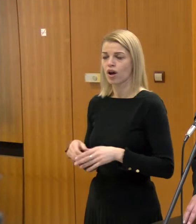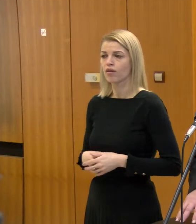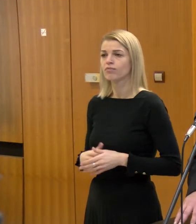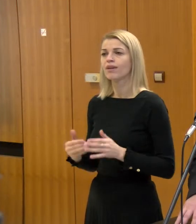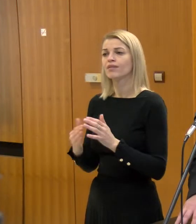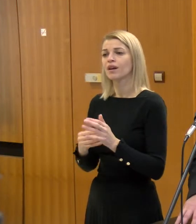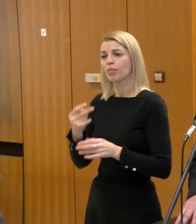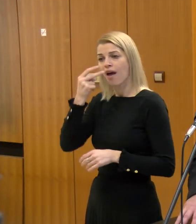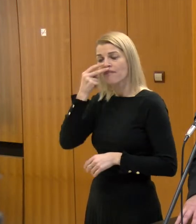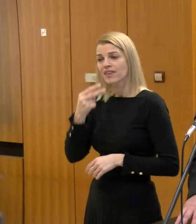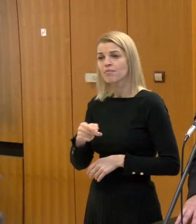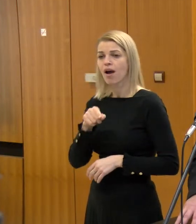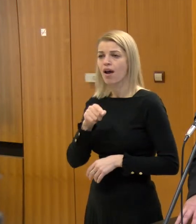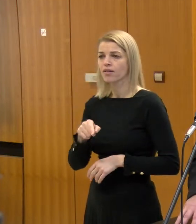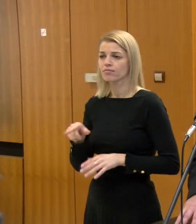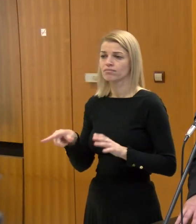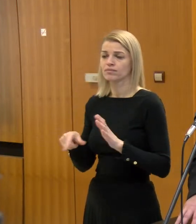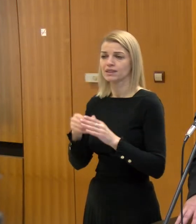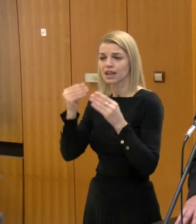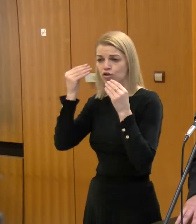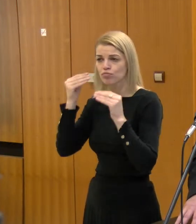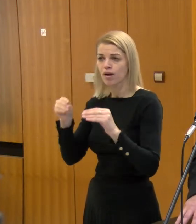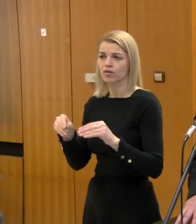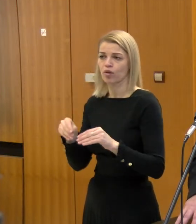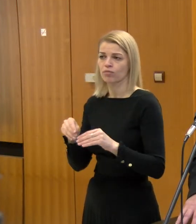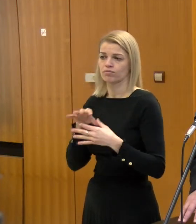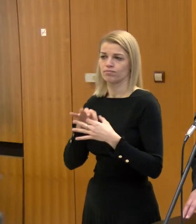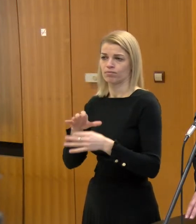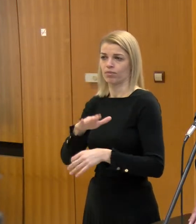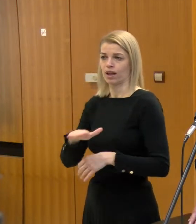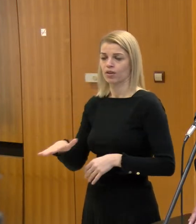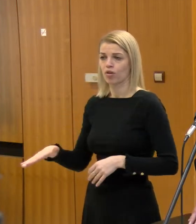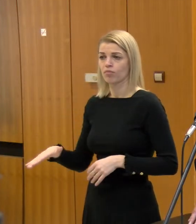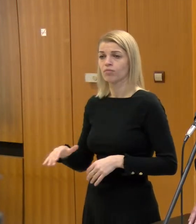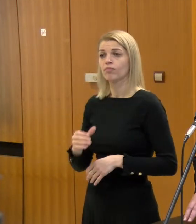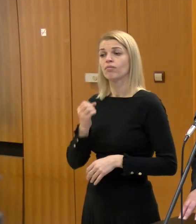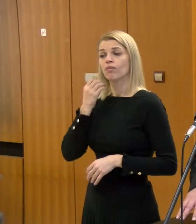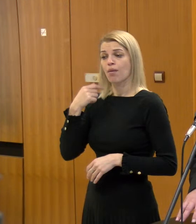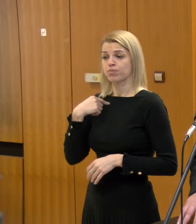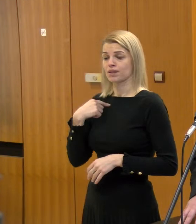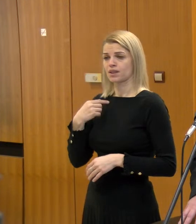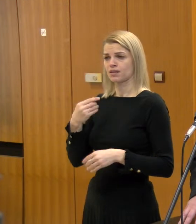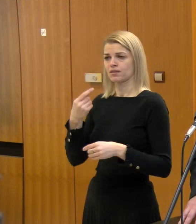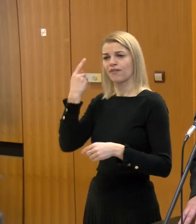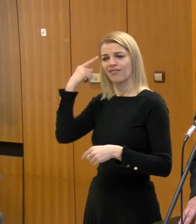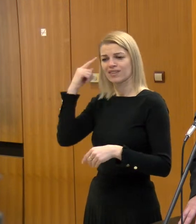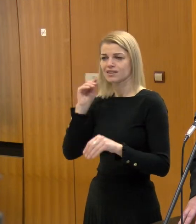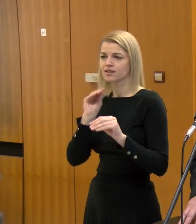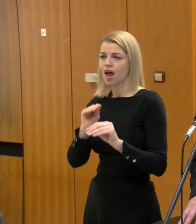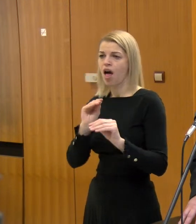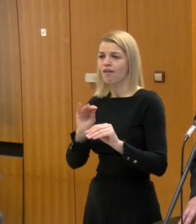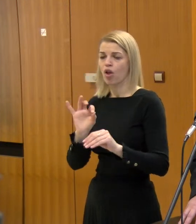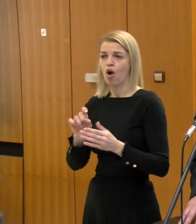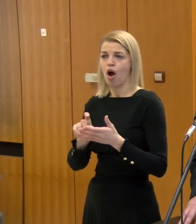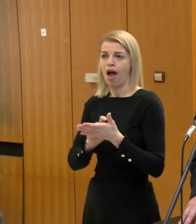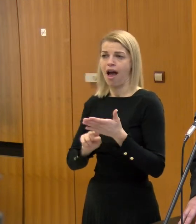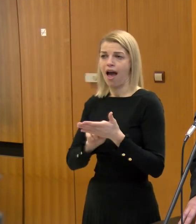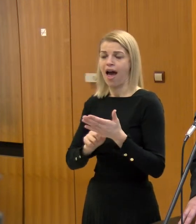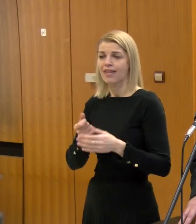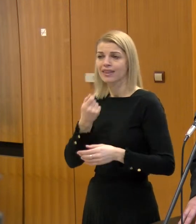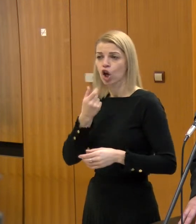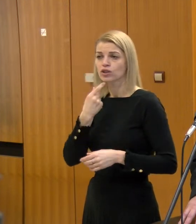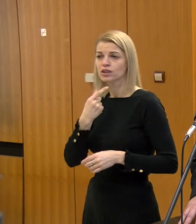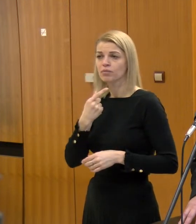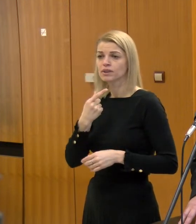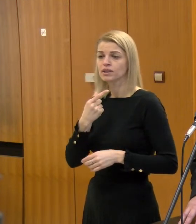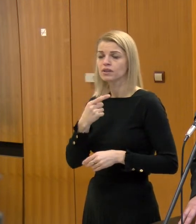treba vnímať takto s rešpektom voči deťom. Keď budete vzdelávať o, ja neviem, antikoncepcii